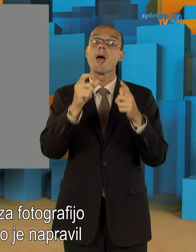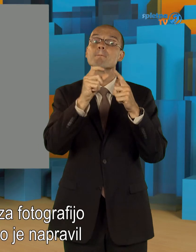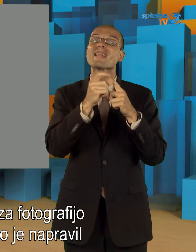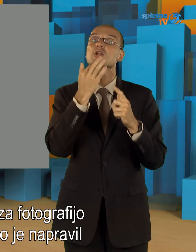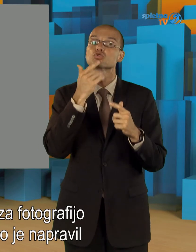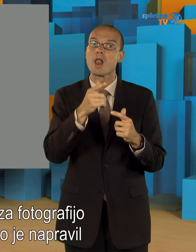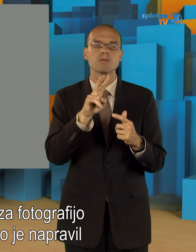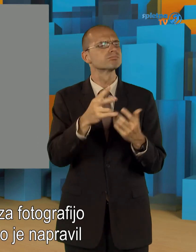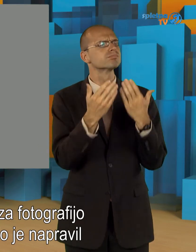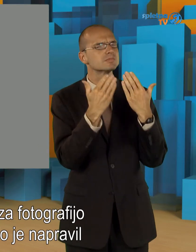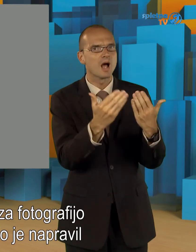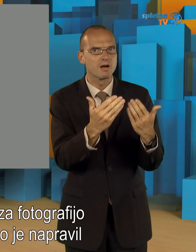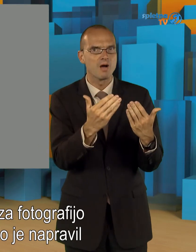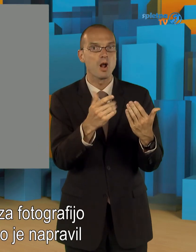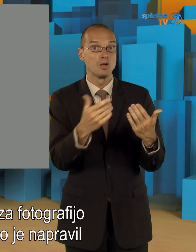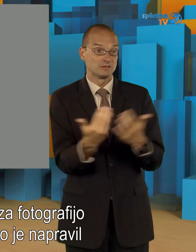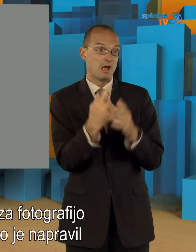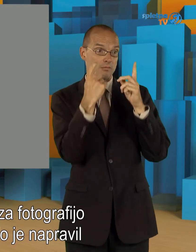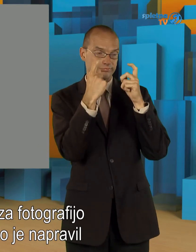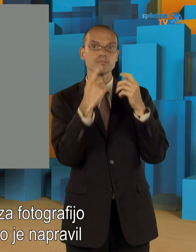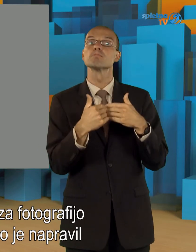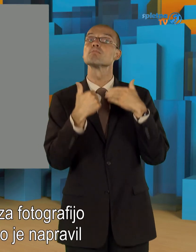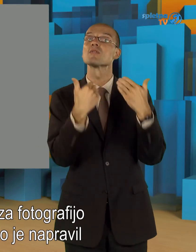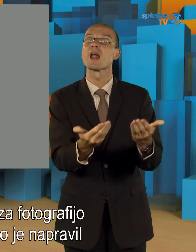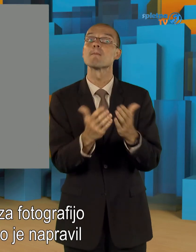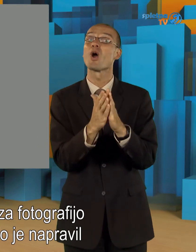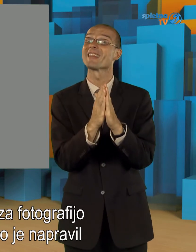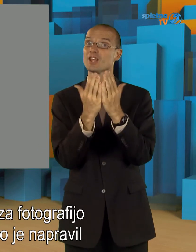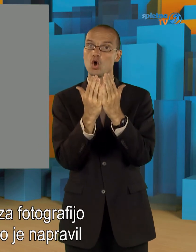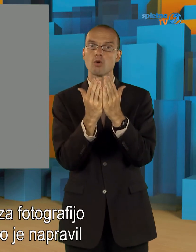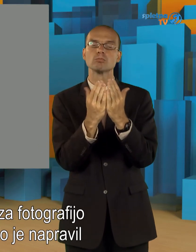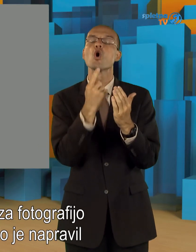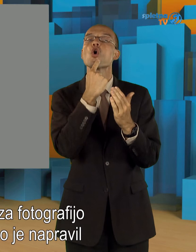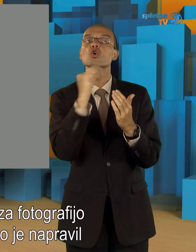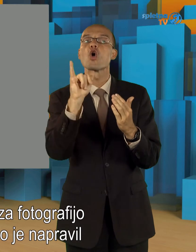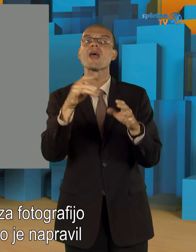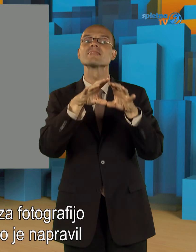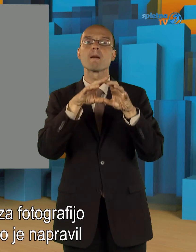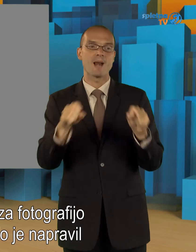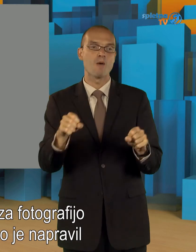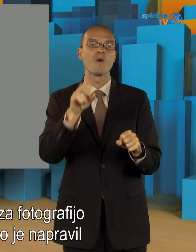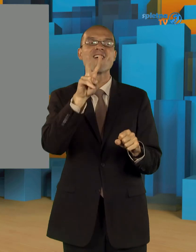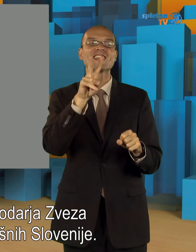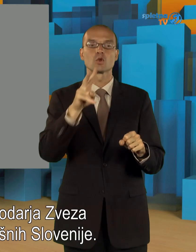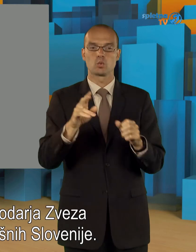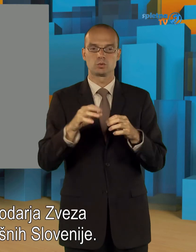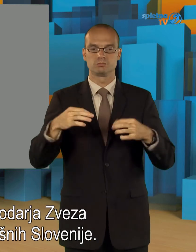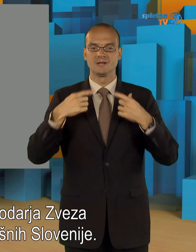Petri Šiler v zahvalo za fotografijo podarjamo knjigo Kdo je napravil Vitku srajčico, ki jo podarja Zveza društev gluhih